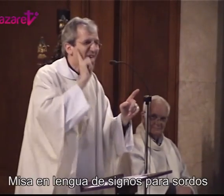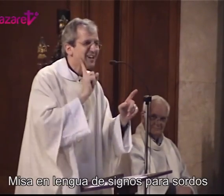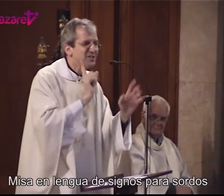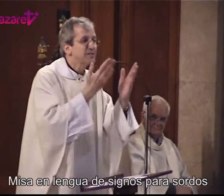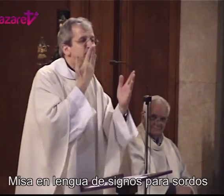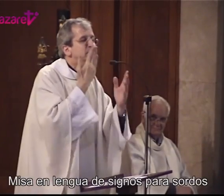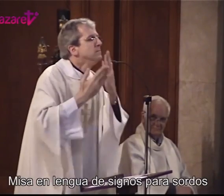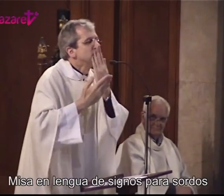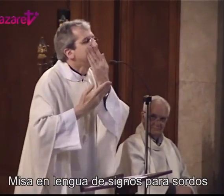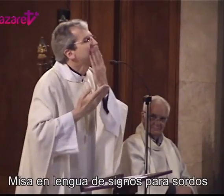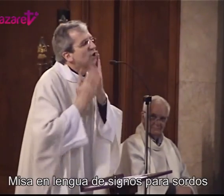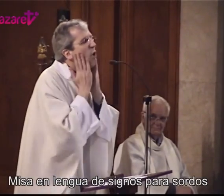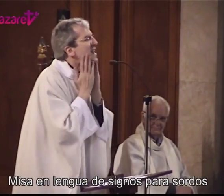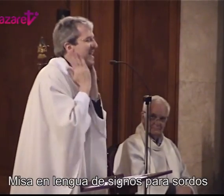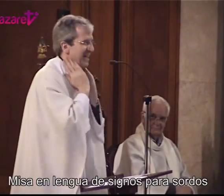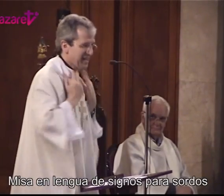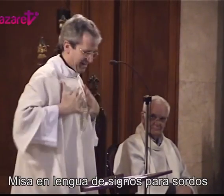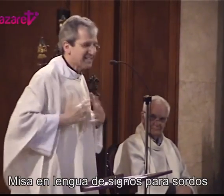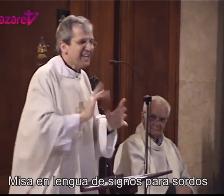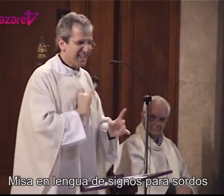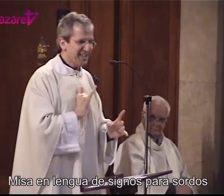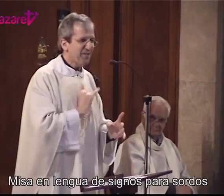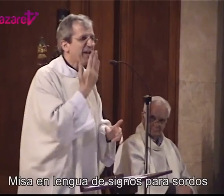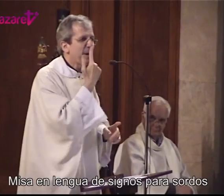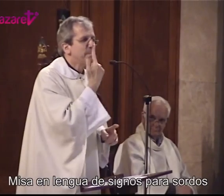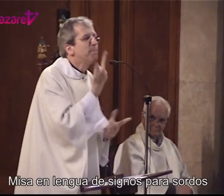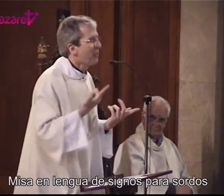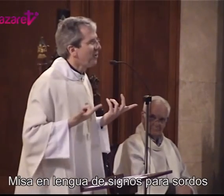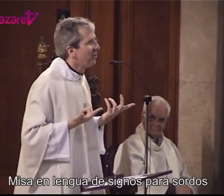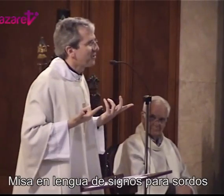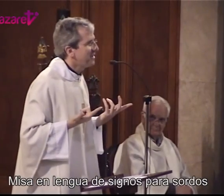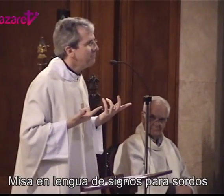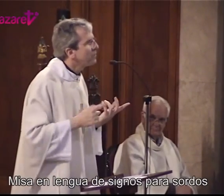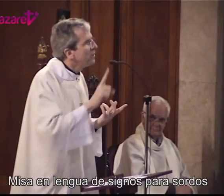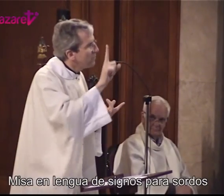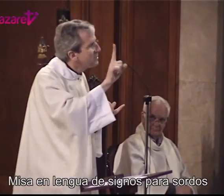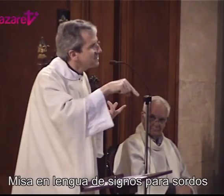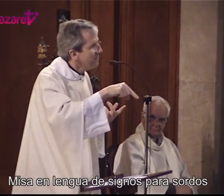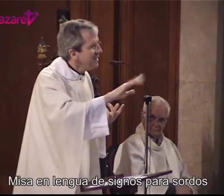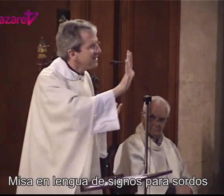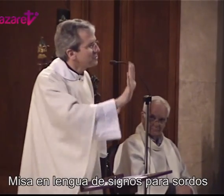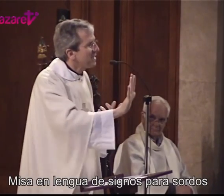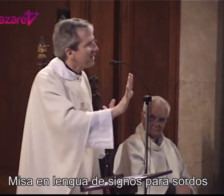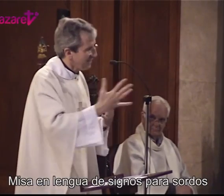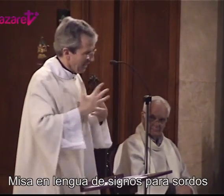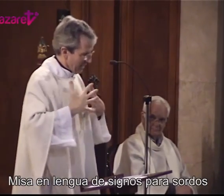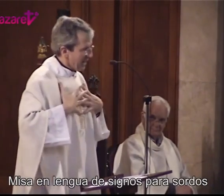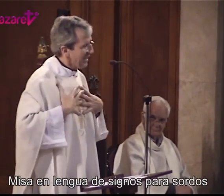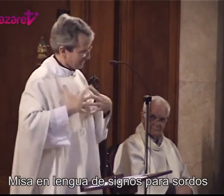religiosas les olía, las identificaba por el olor. Pues también es una imagen, es